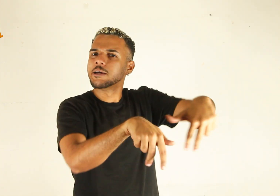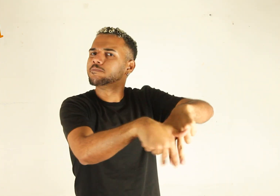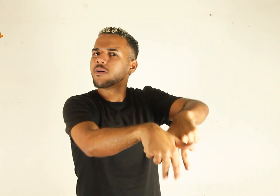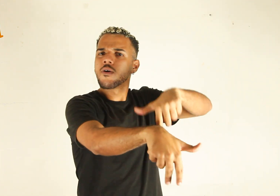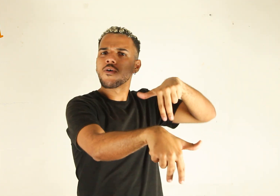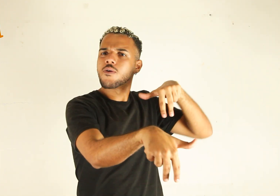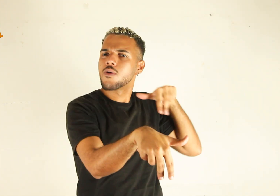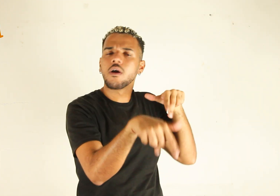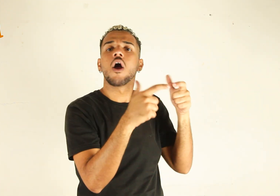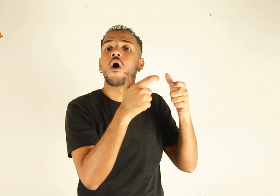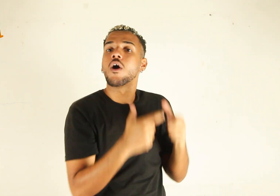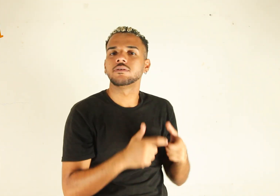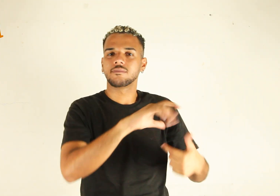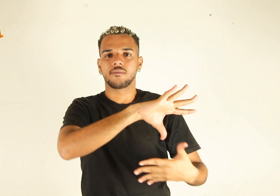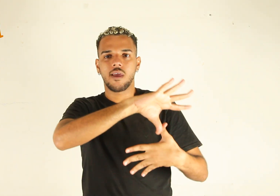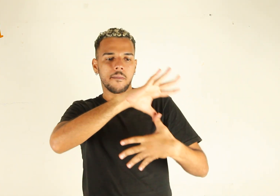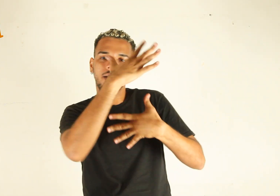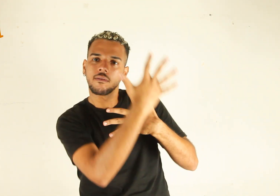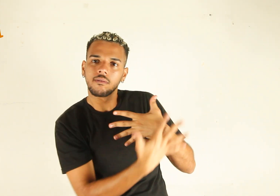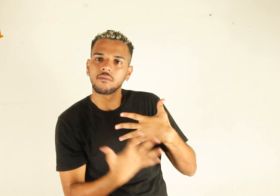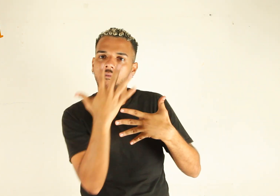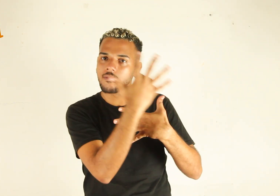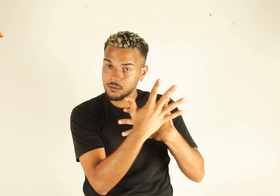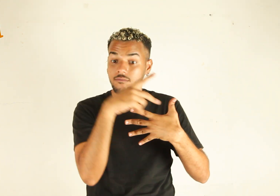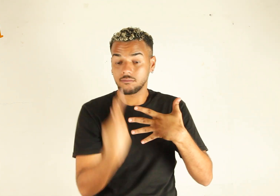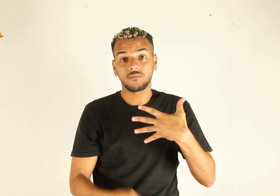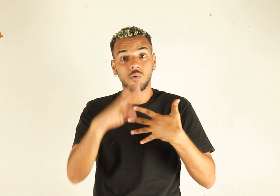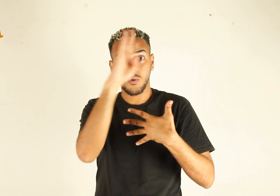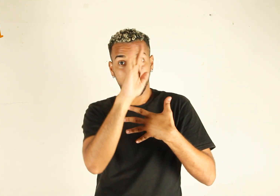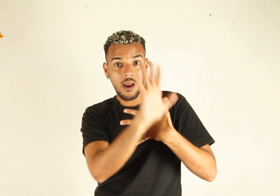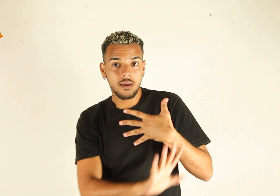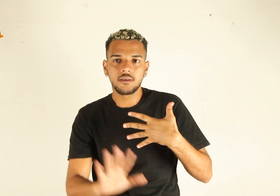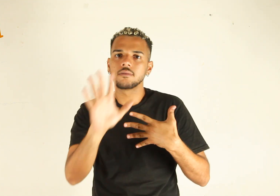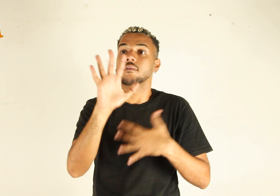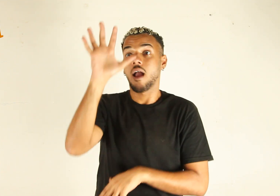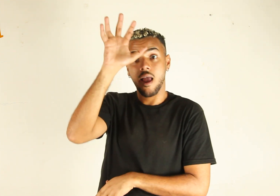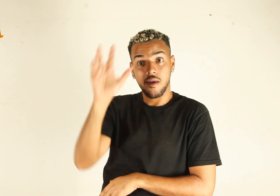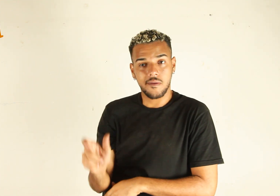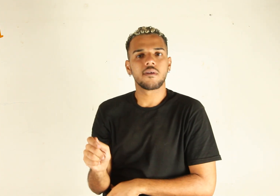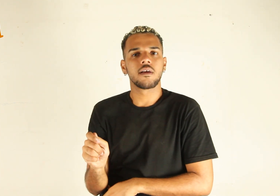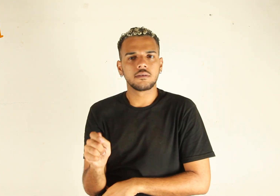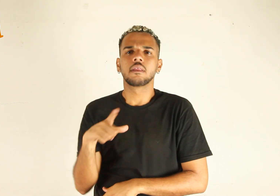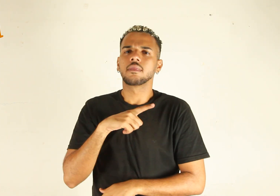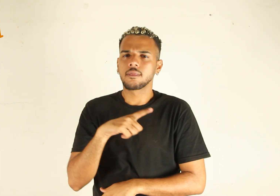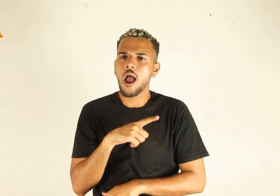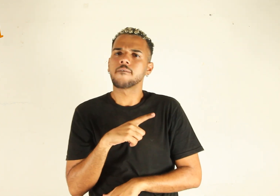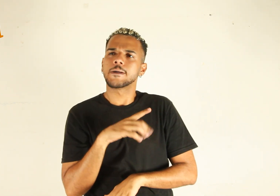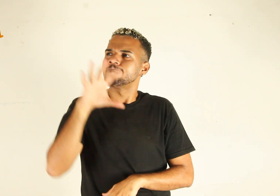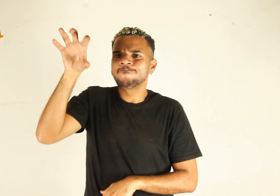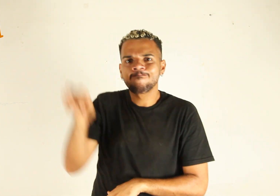musicalidade. Muitas dessas pessoas que vinham de Angola e de outras regiões da África desenvolveram manifestações culturais